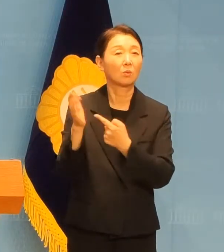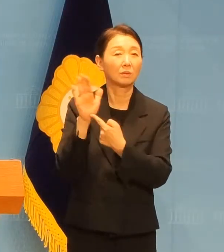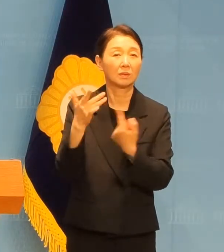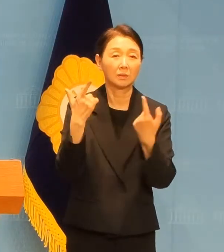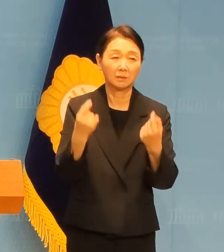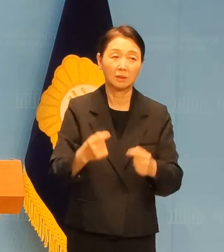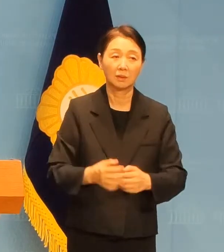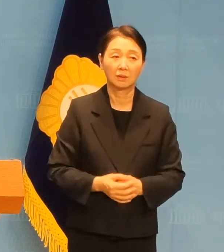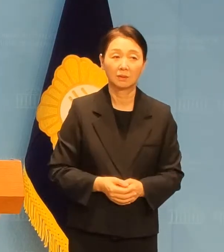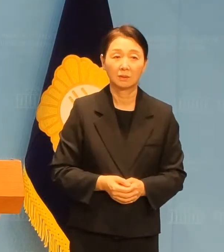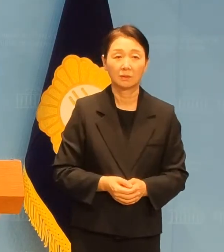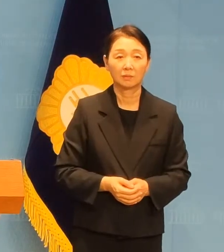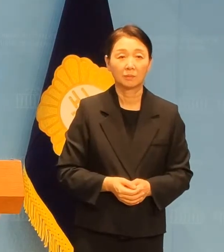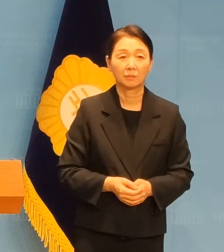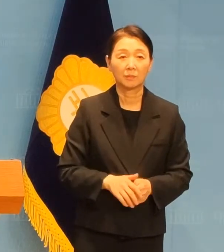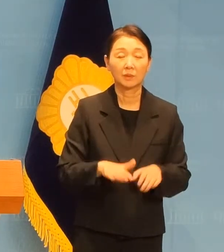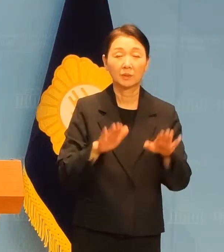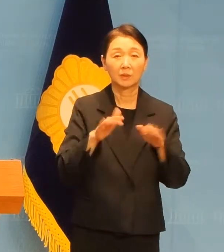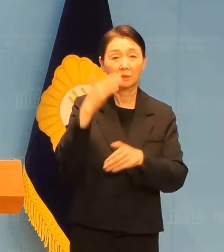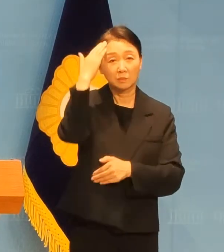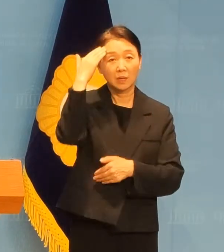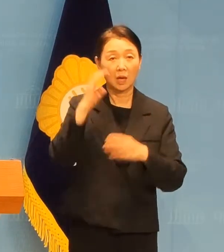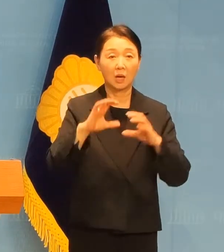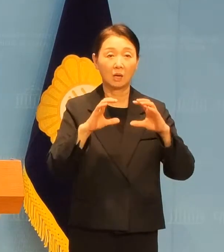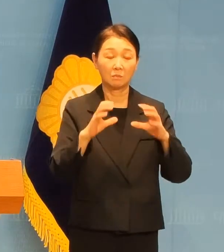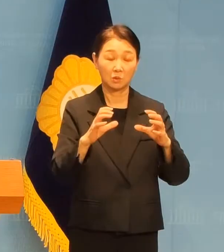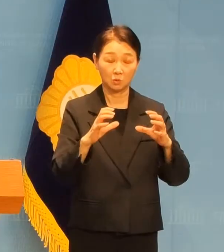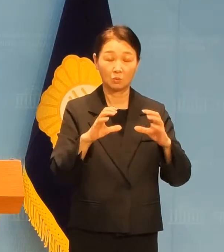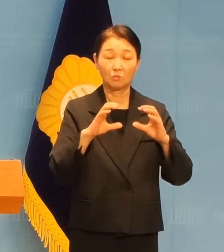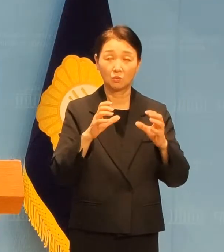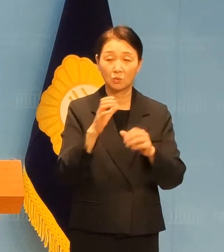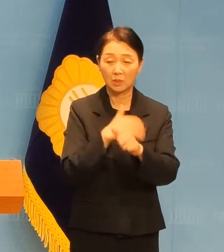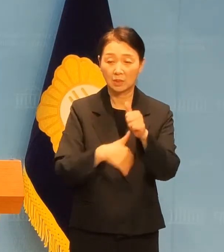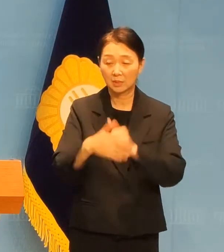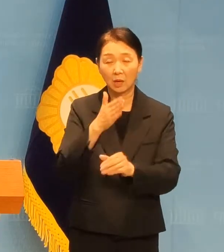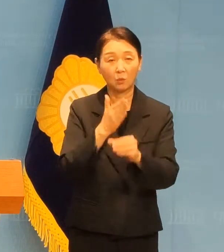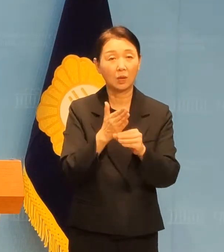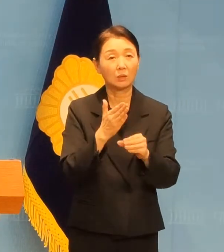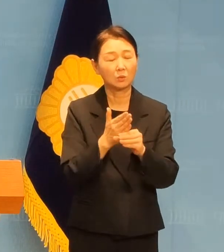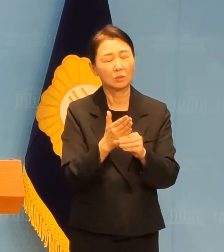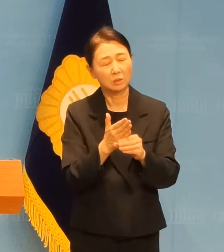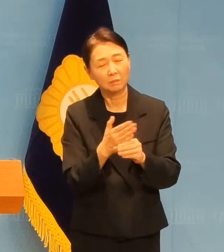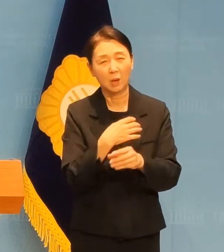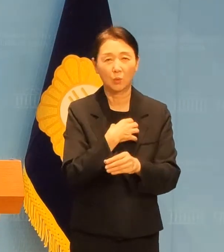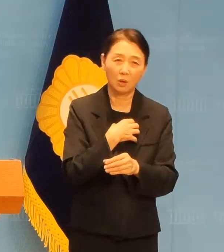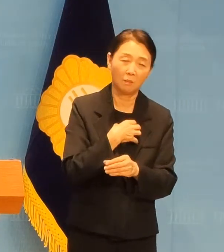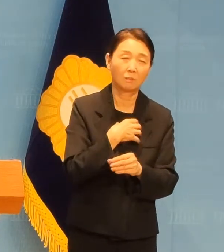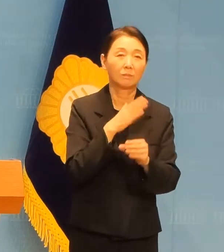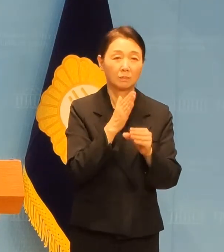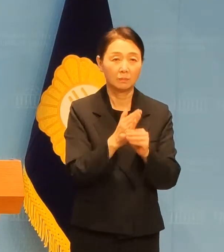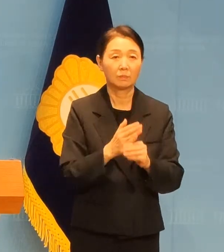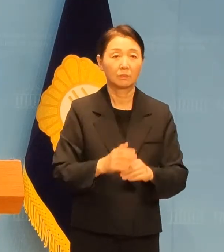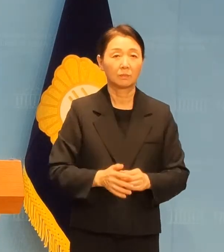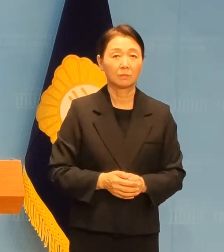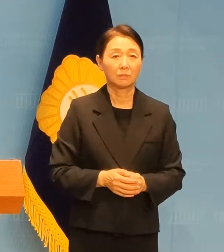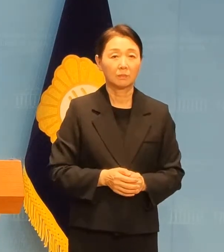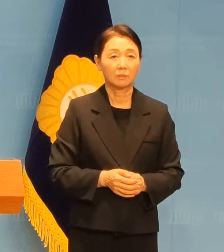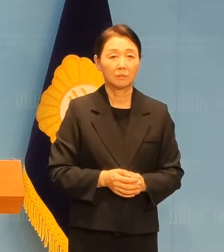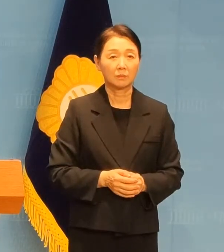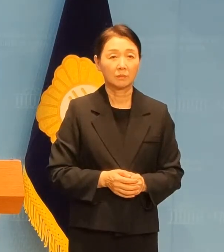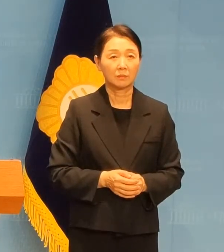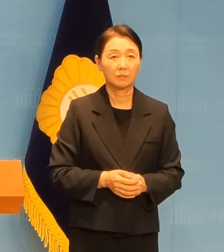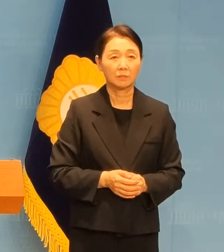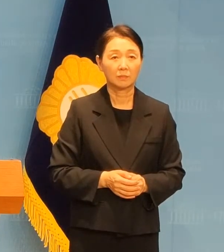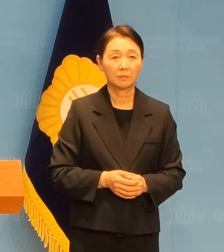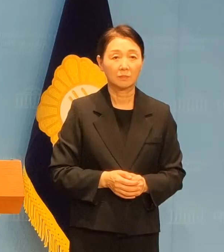대목입니다. 지금 대한민국은 냉엄한 국제 현실 속에서 사면 초과 신세에 직면해 있습니다.